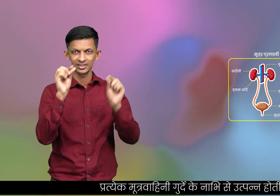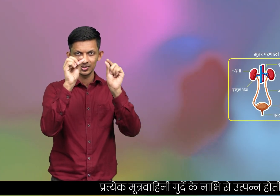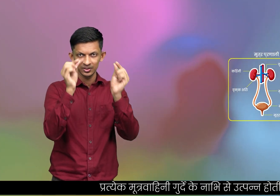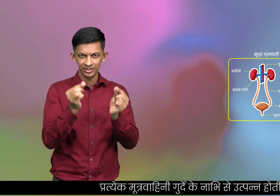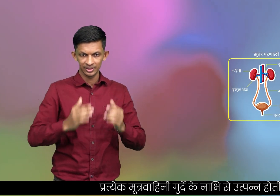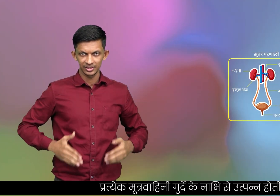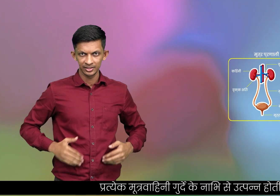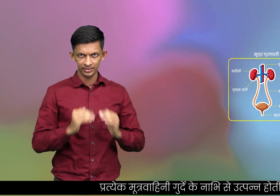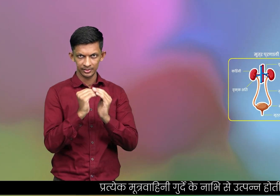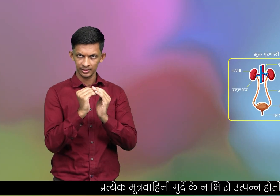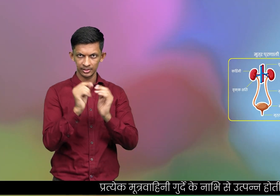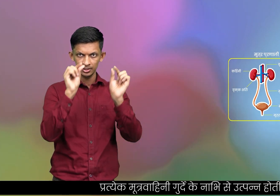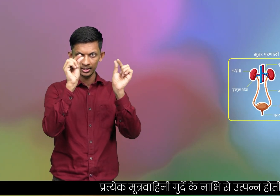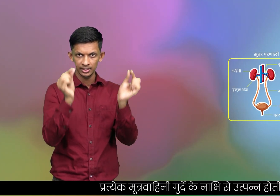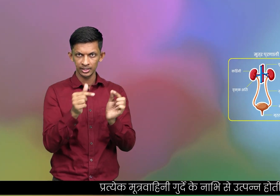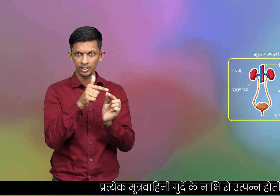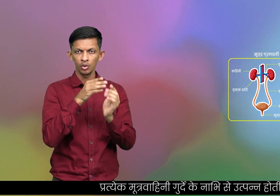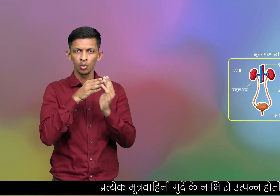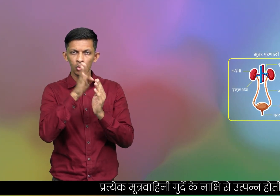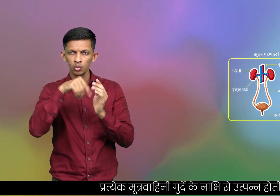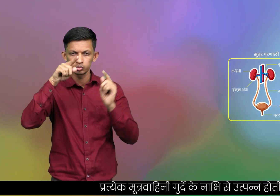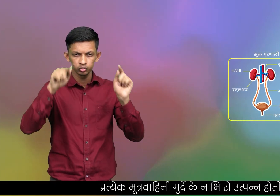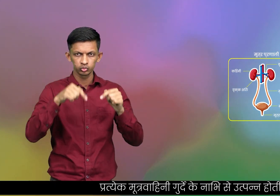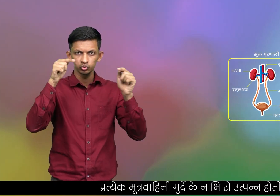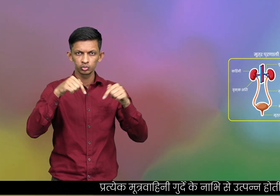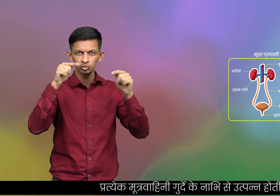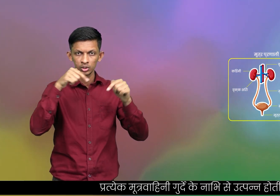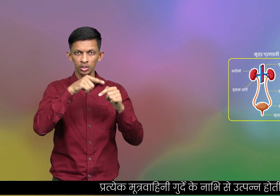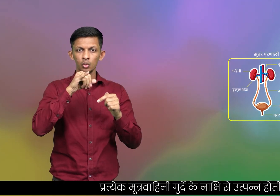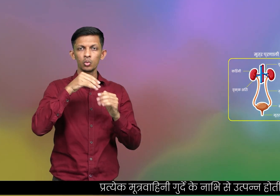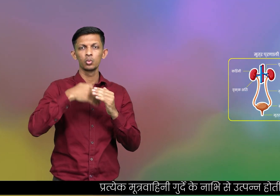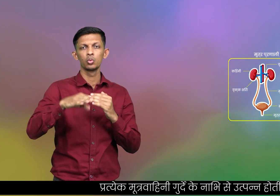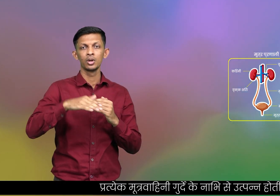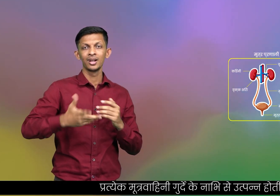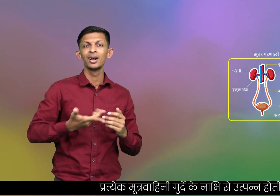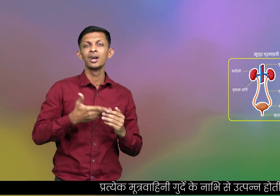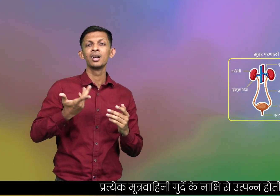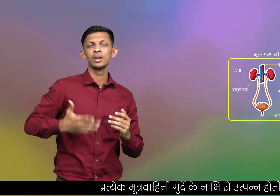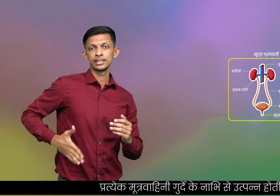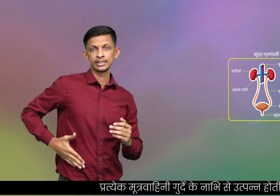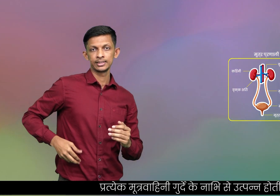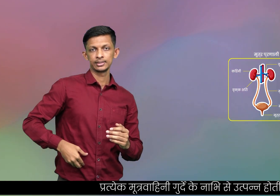प्रत्येक मूत्रवाहिनी गुर्दे के नाभि से उत्पन्न होती है।